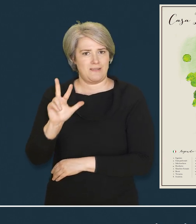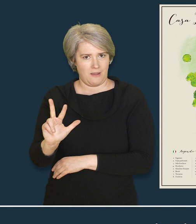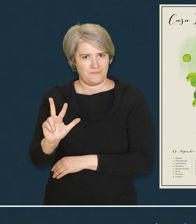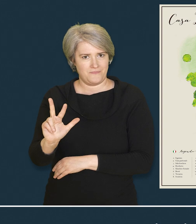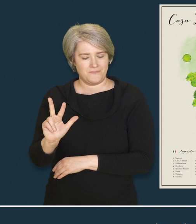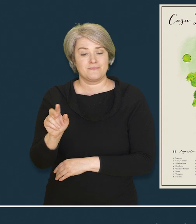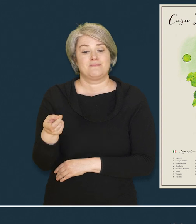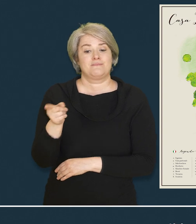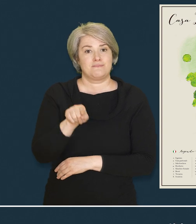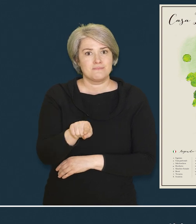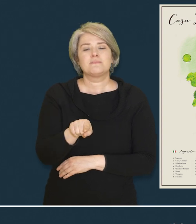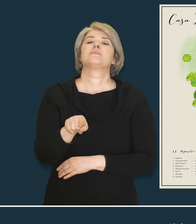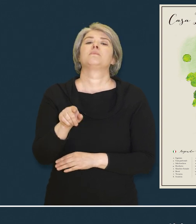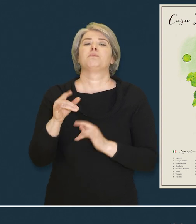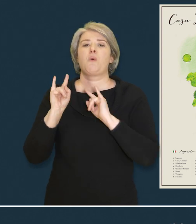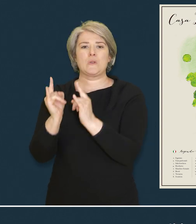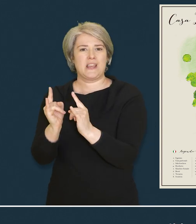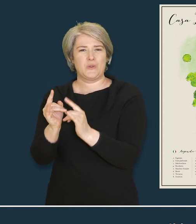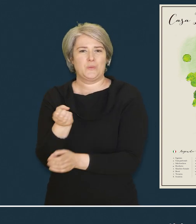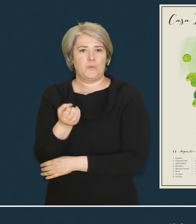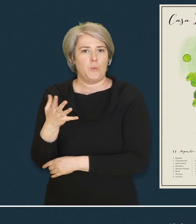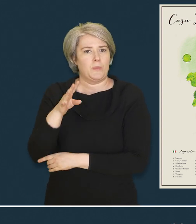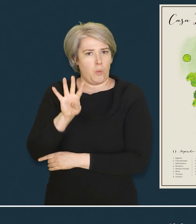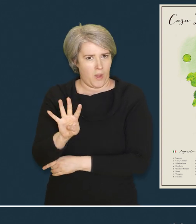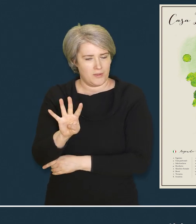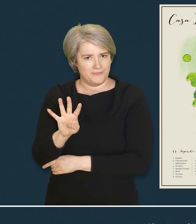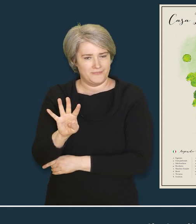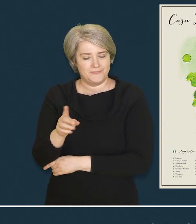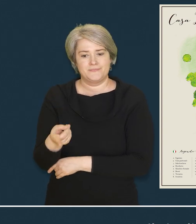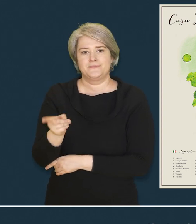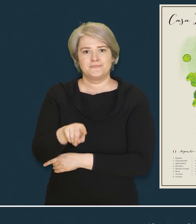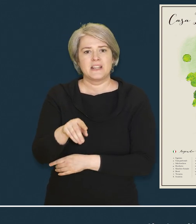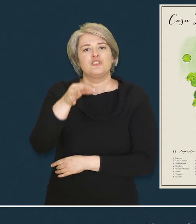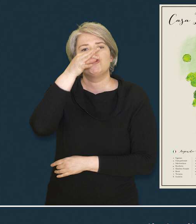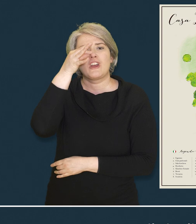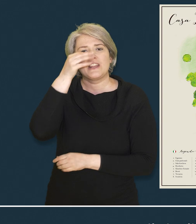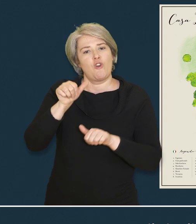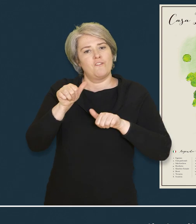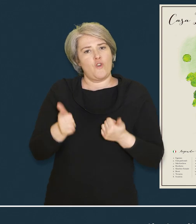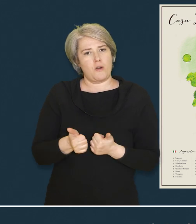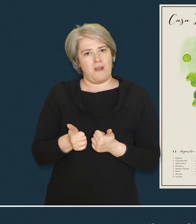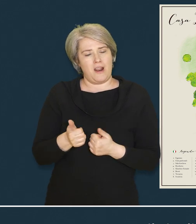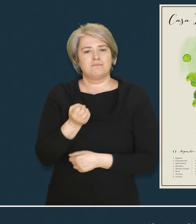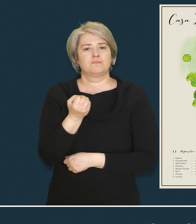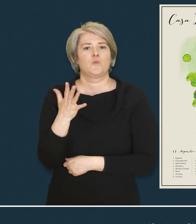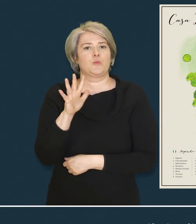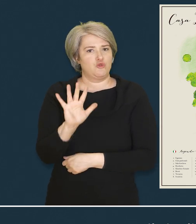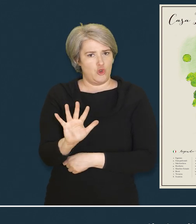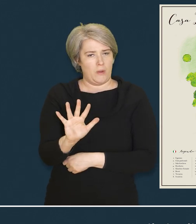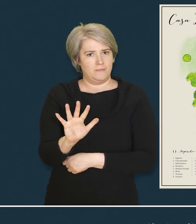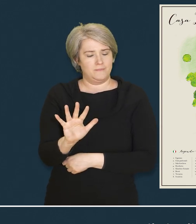3. Il boschetto, numero 4. Il giardino formale, numero 5.